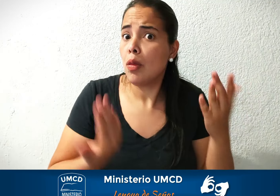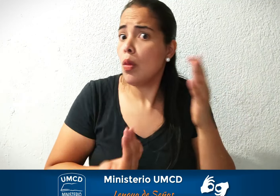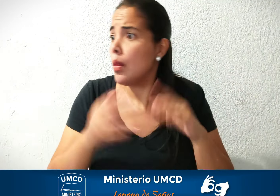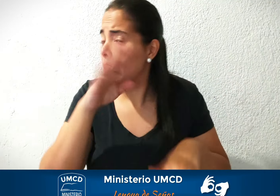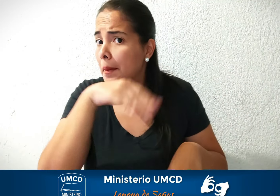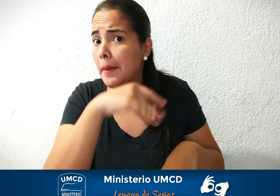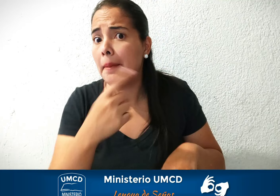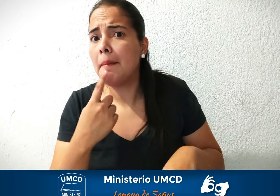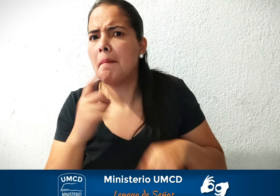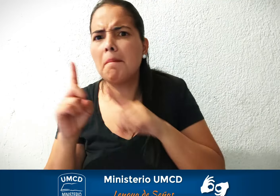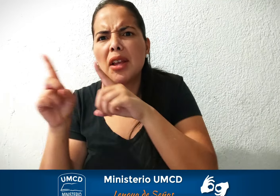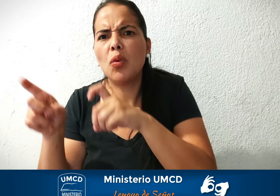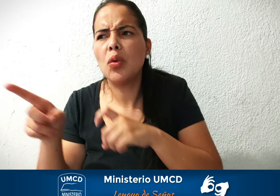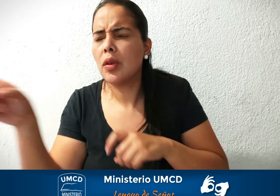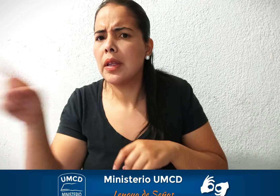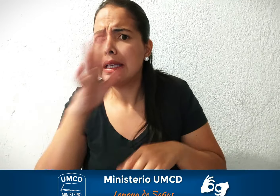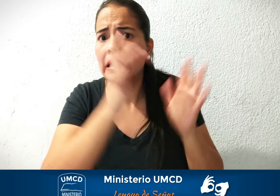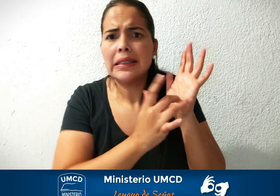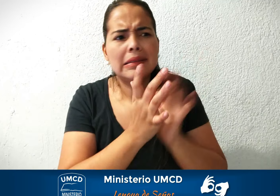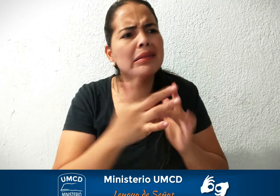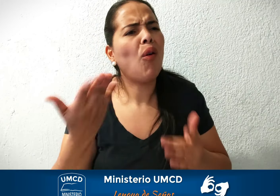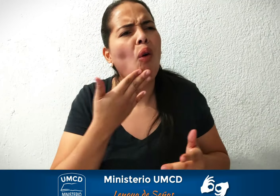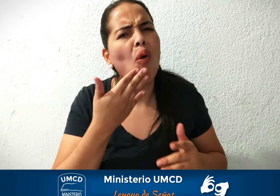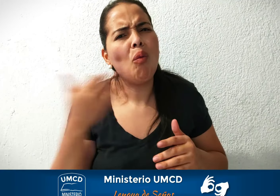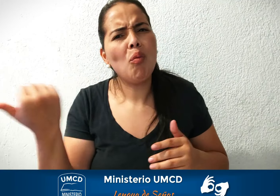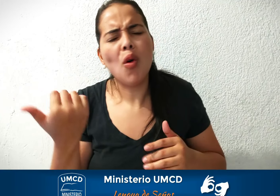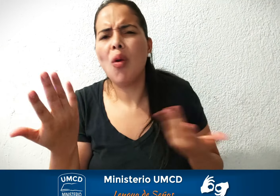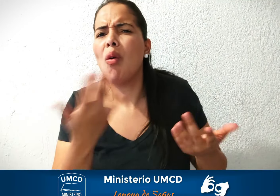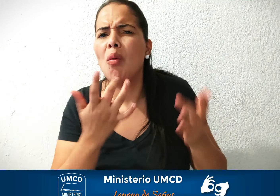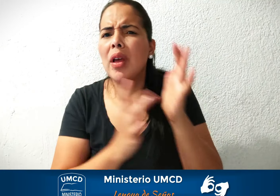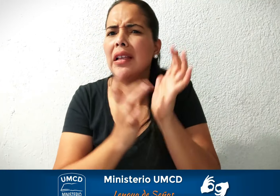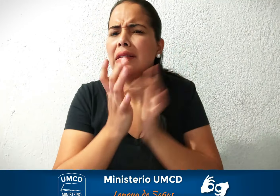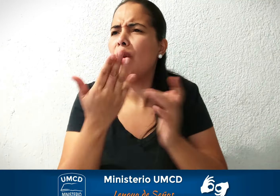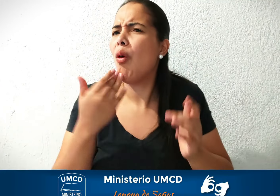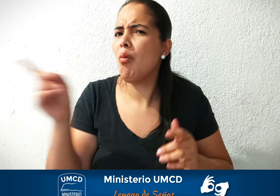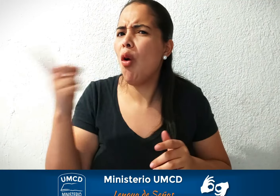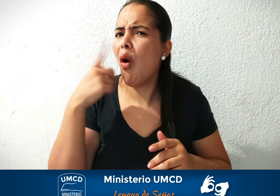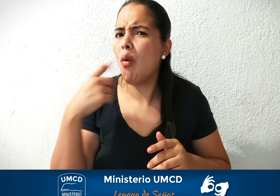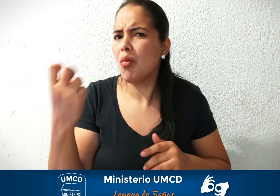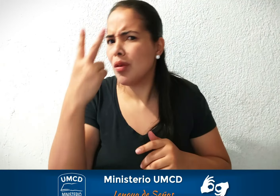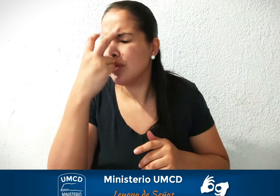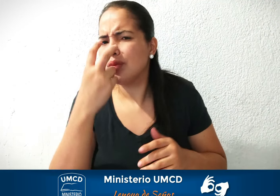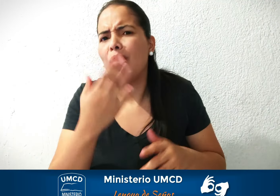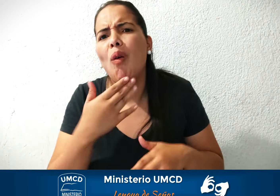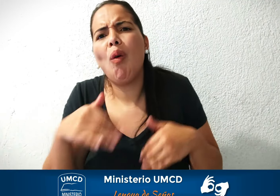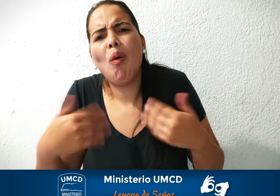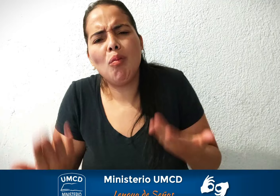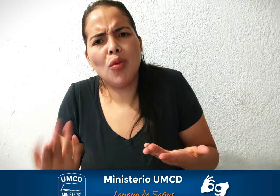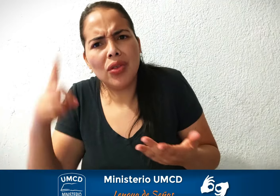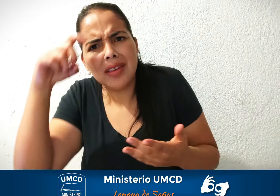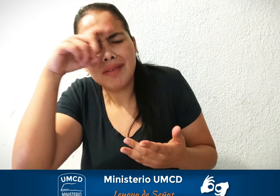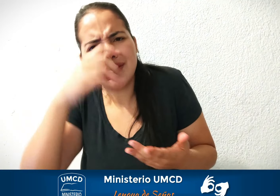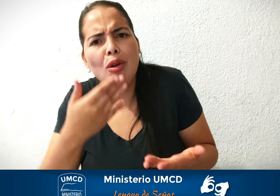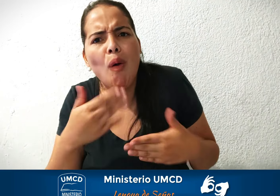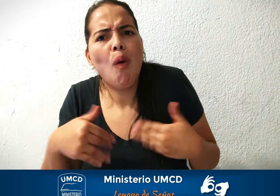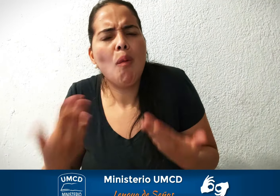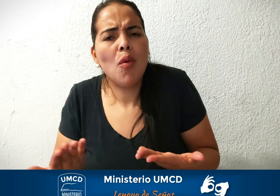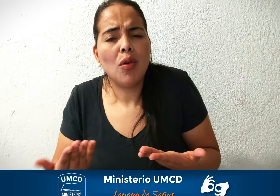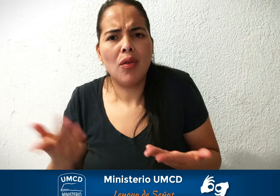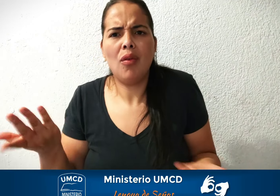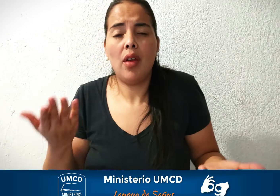esa oportunidad para preguntarle a Jesús acerca de algo que parecía ser un misterio para todos